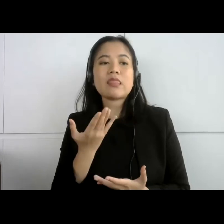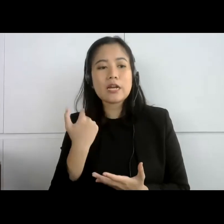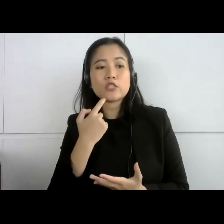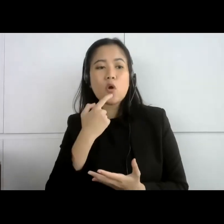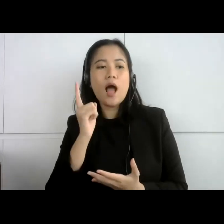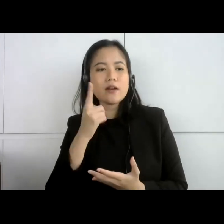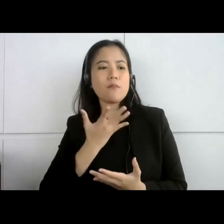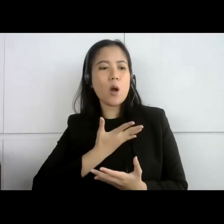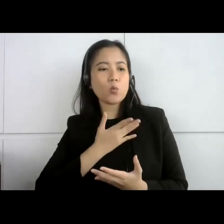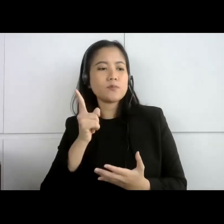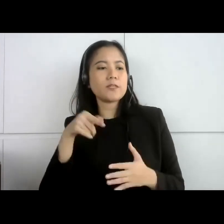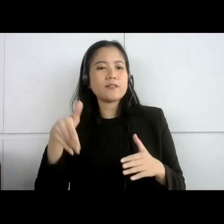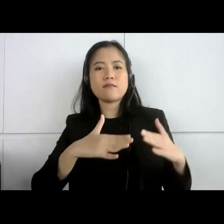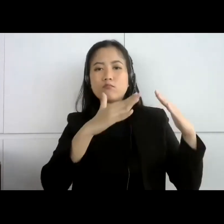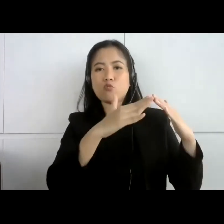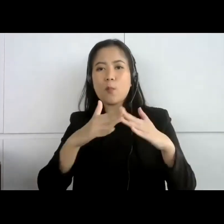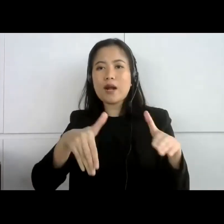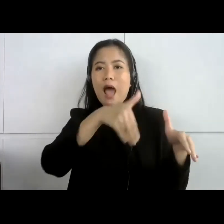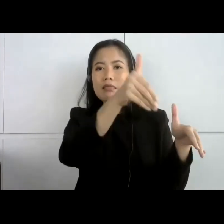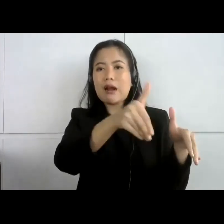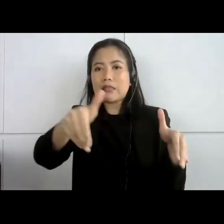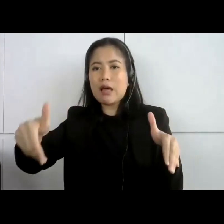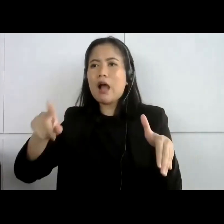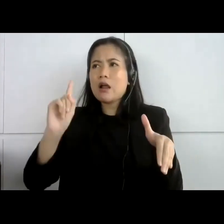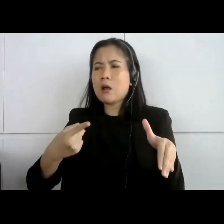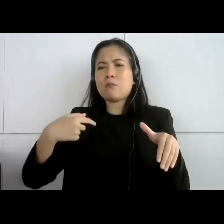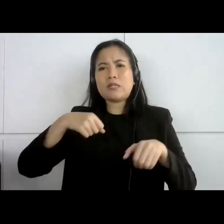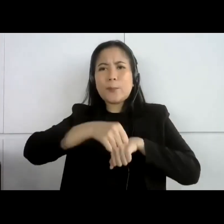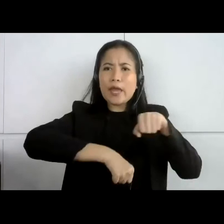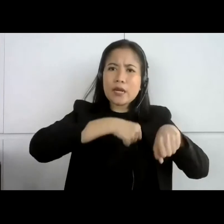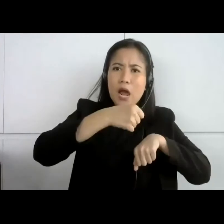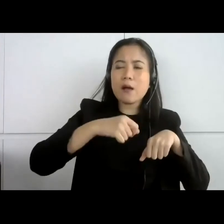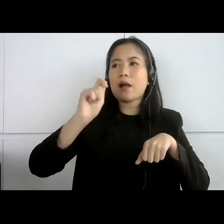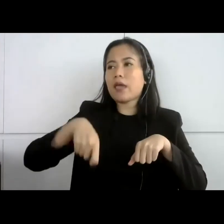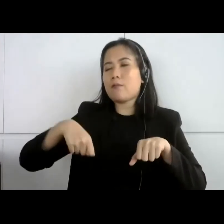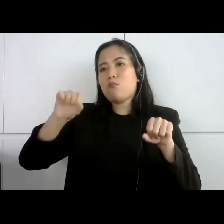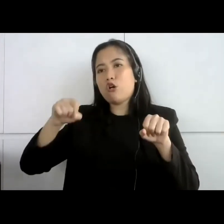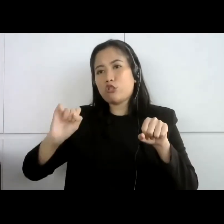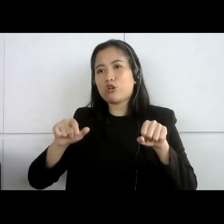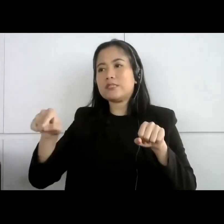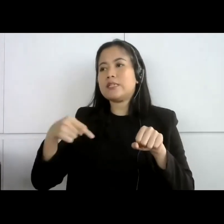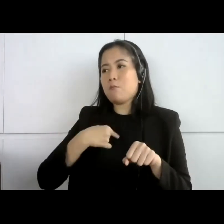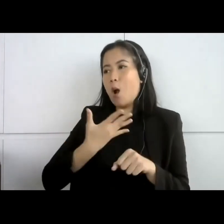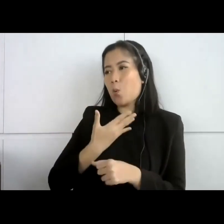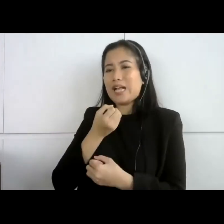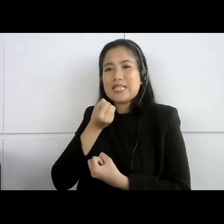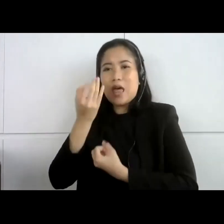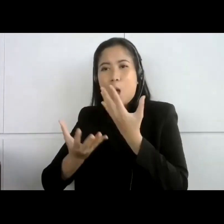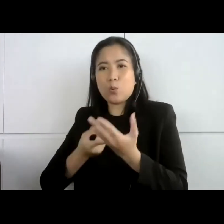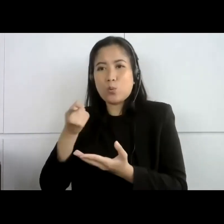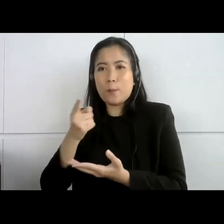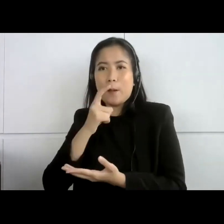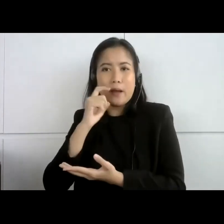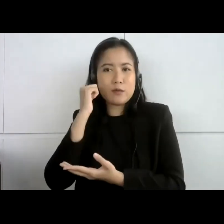memberi pembelajaran, pakai naik motor atau naik sepeda. Karena di sini perlu kami sampaikan kepada Bapak Ibu